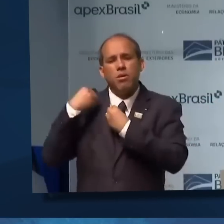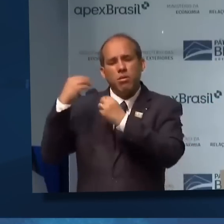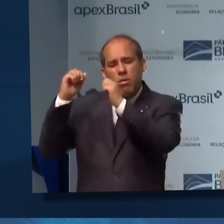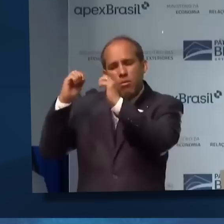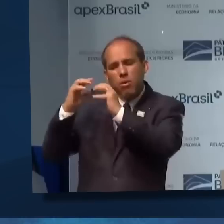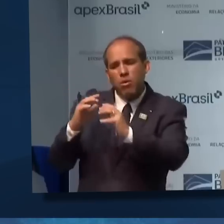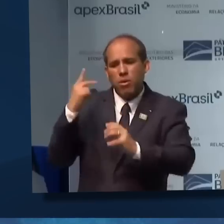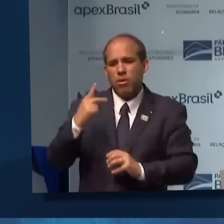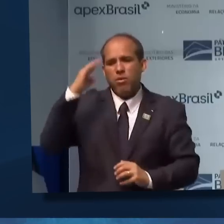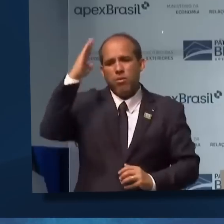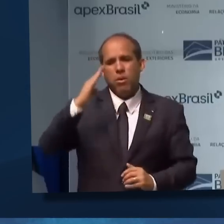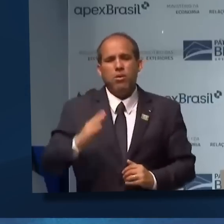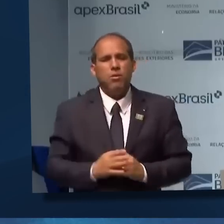Brasil.